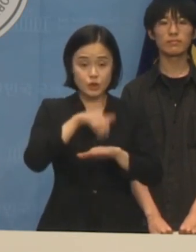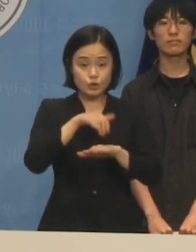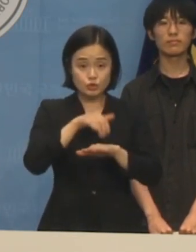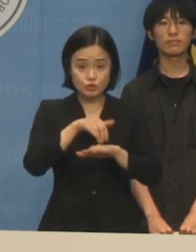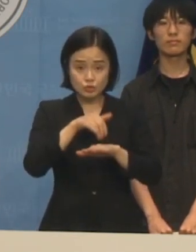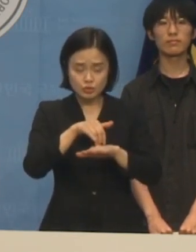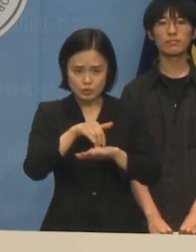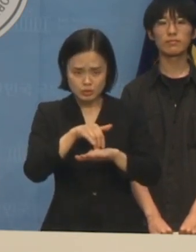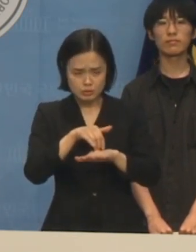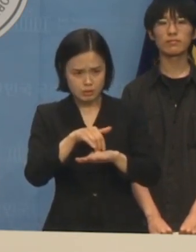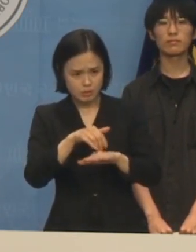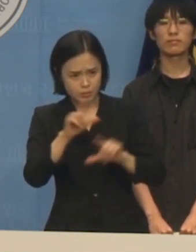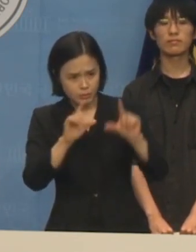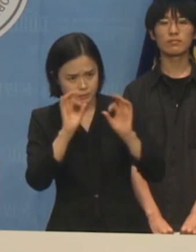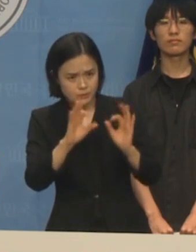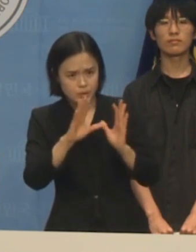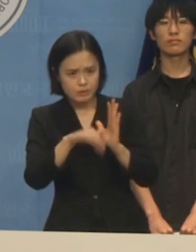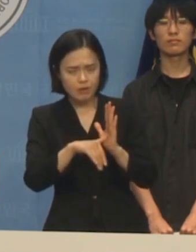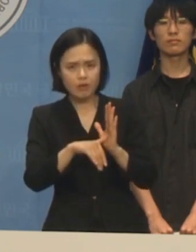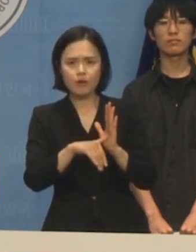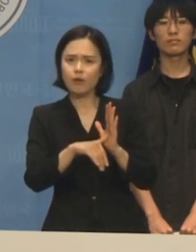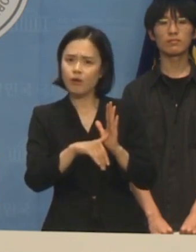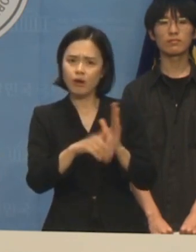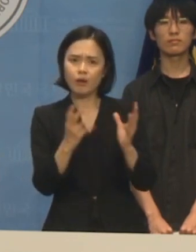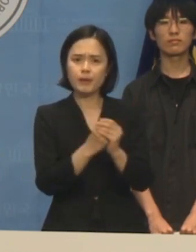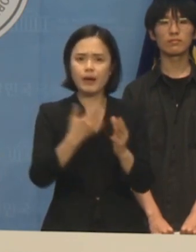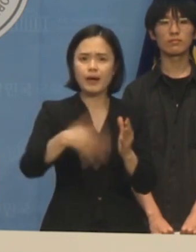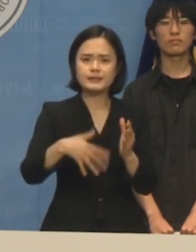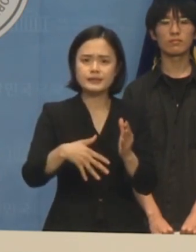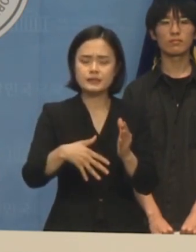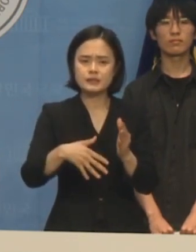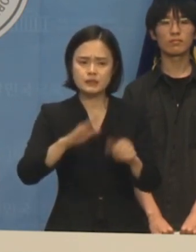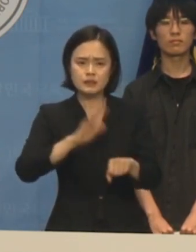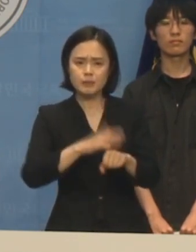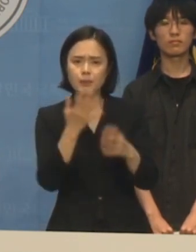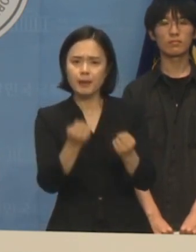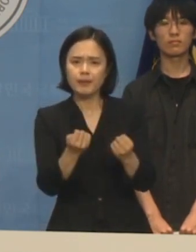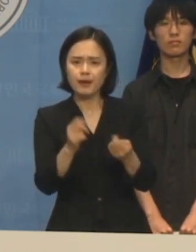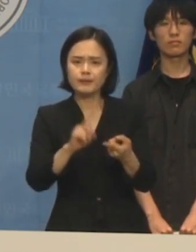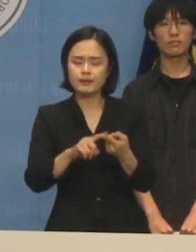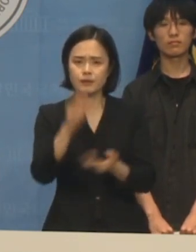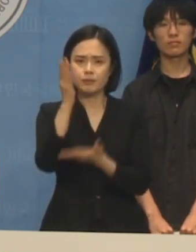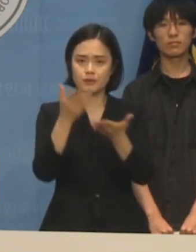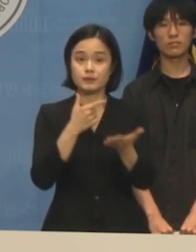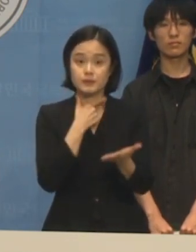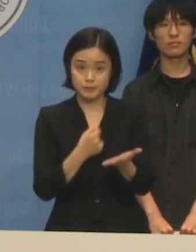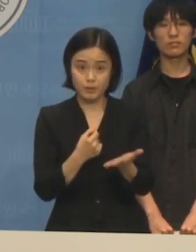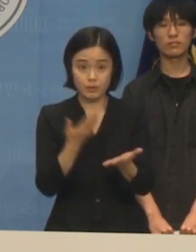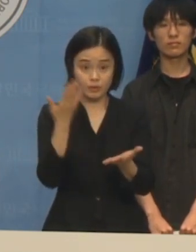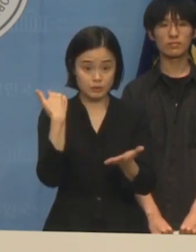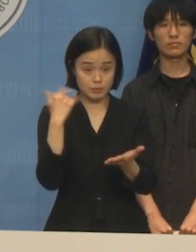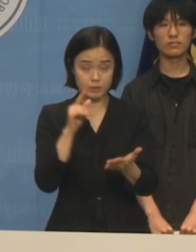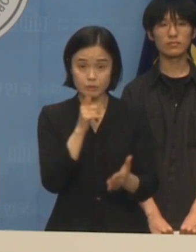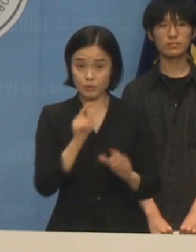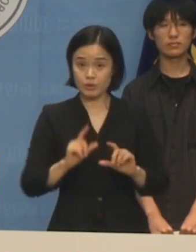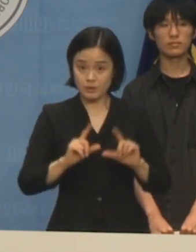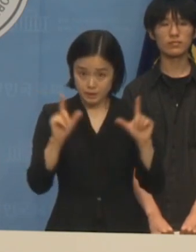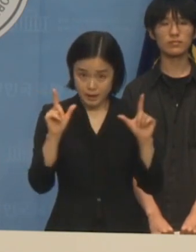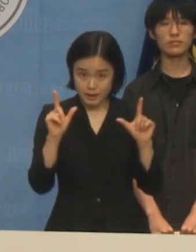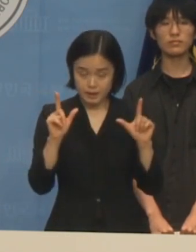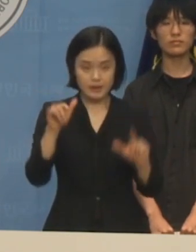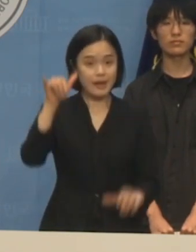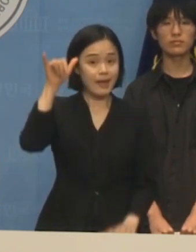섰습니다. 이미 저는 5월 27일 월요일에 부실, 급조, 일방으로 운영되는